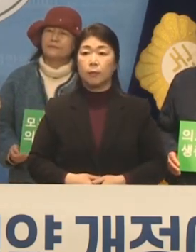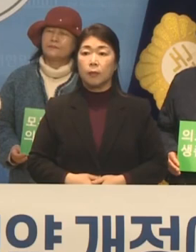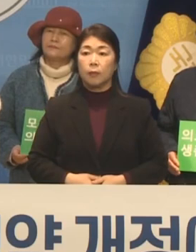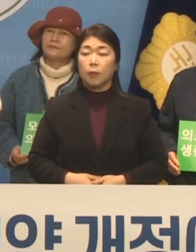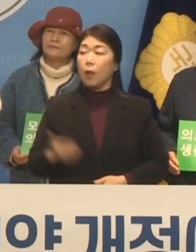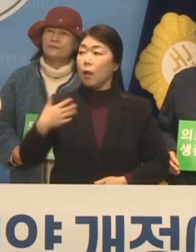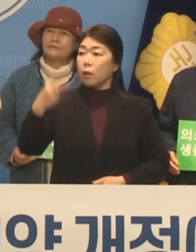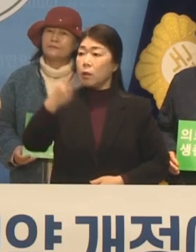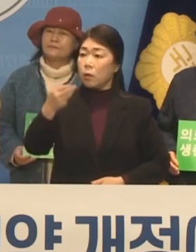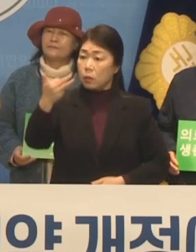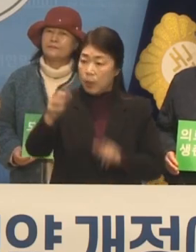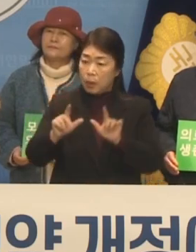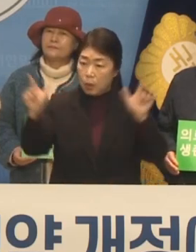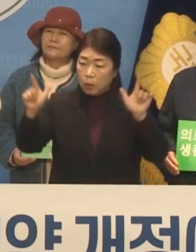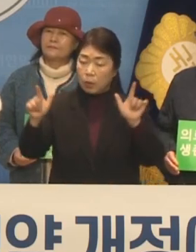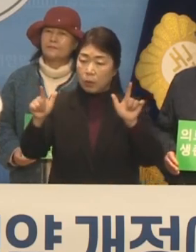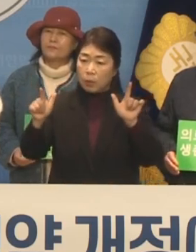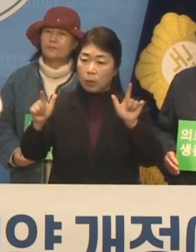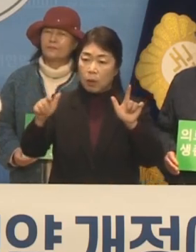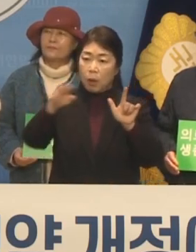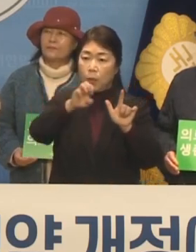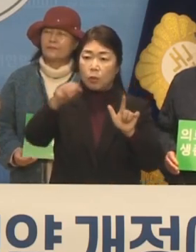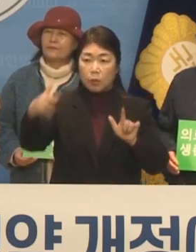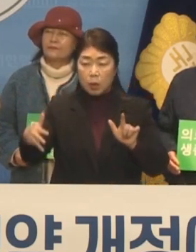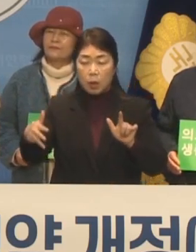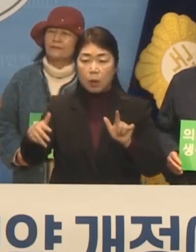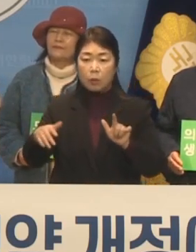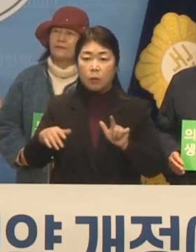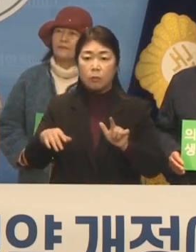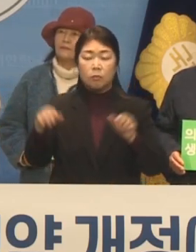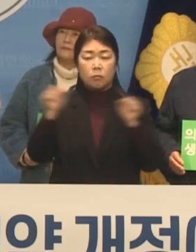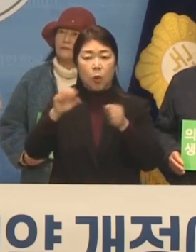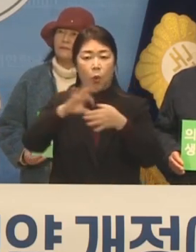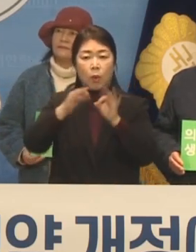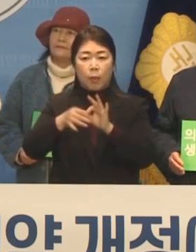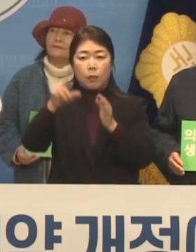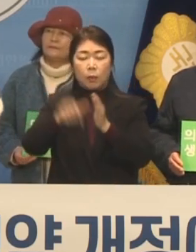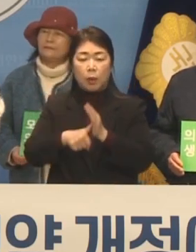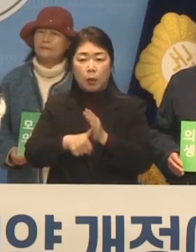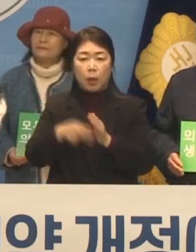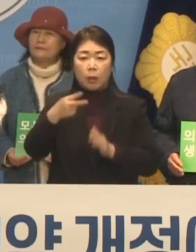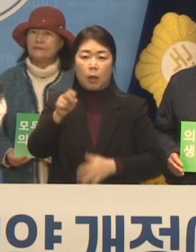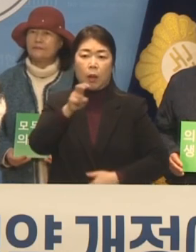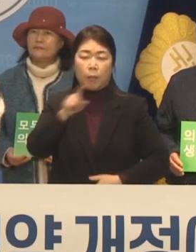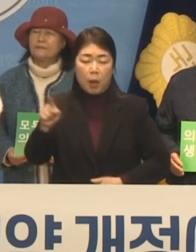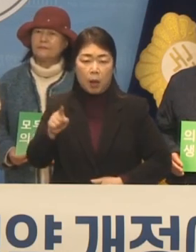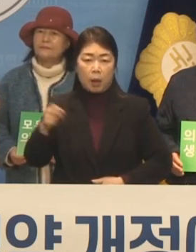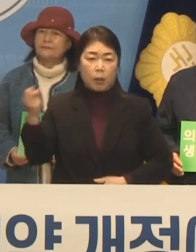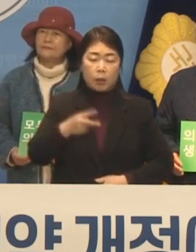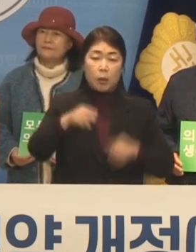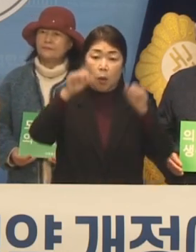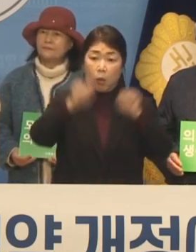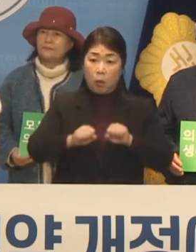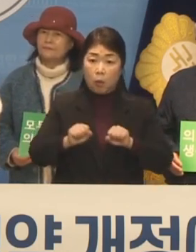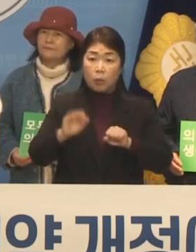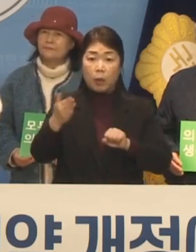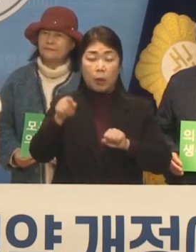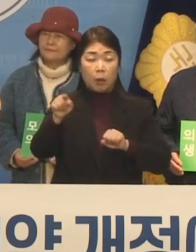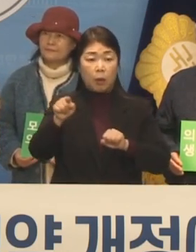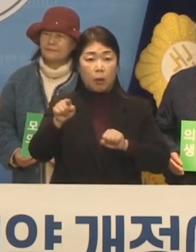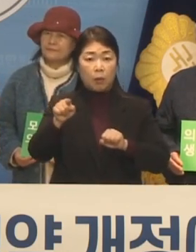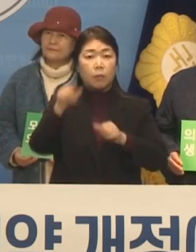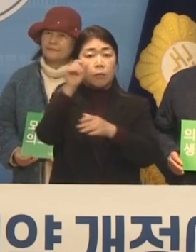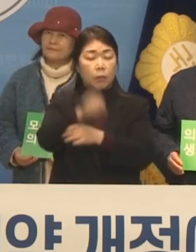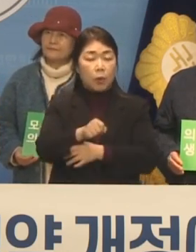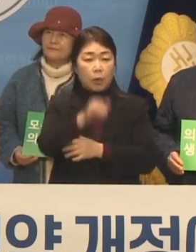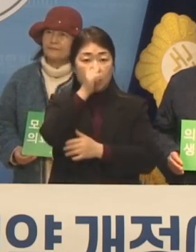지난 2018년에 개최되었던 평창 동계올림픽이 대마 성분이 다시 허용된 올림픽이라는 사실을 알고 계십니까?